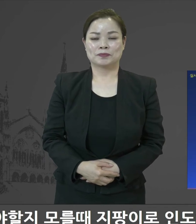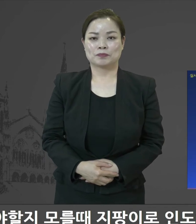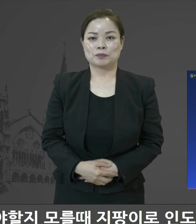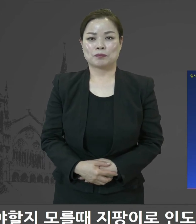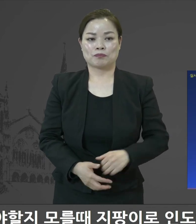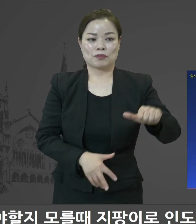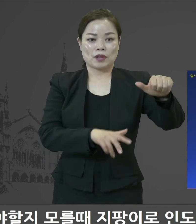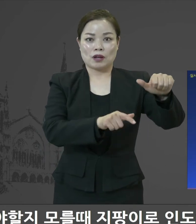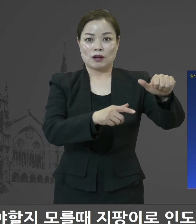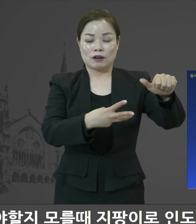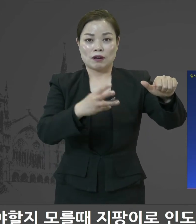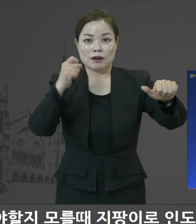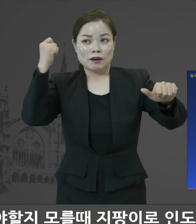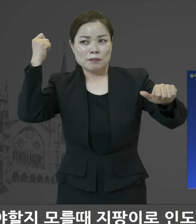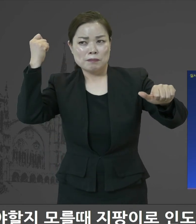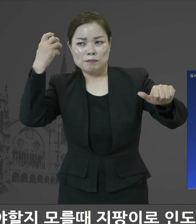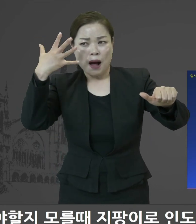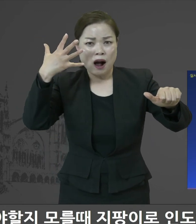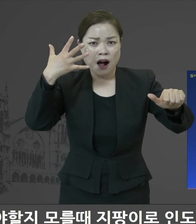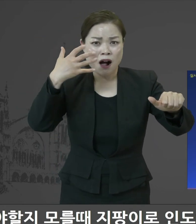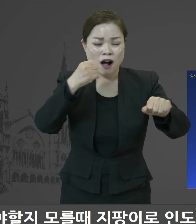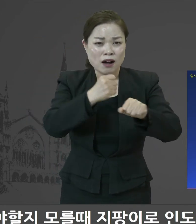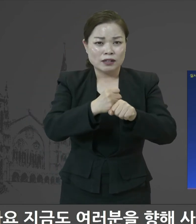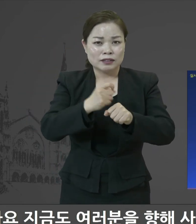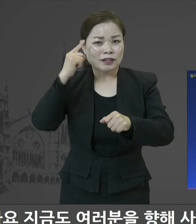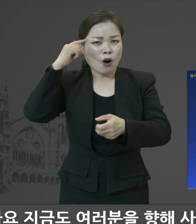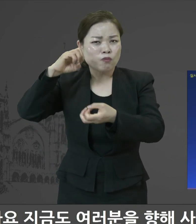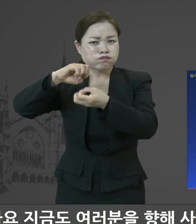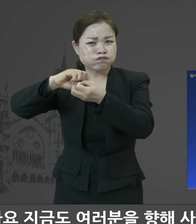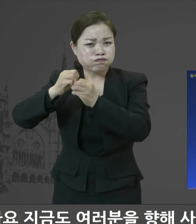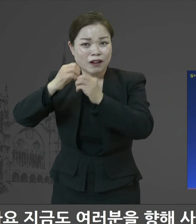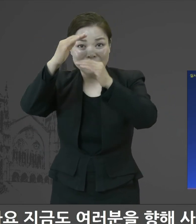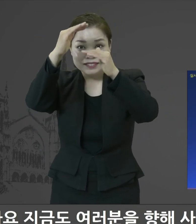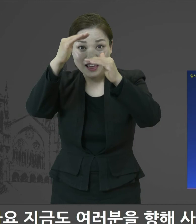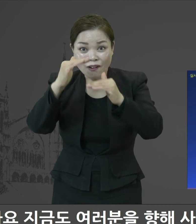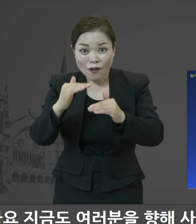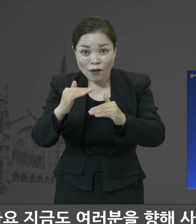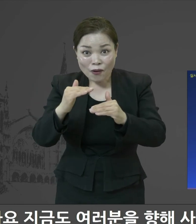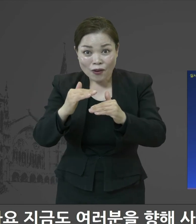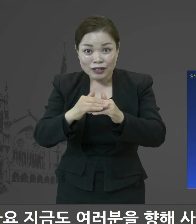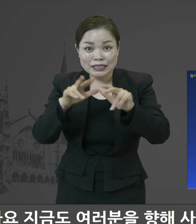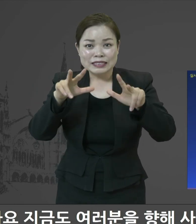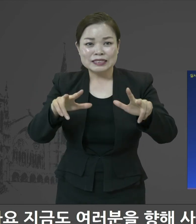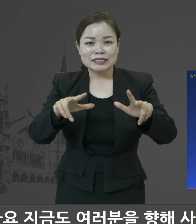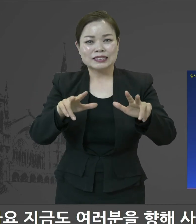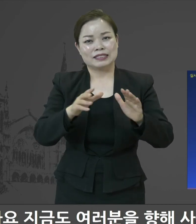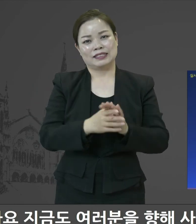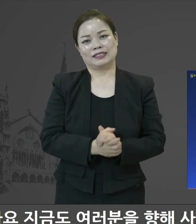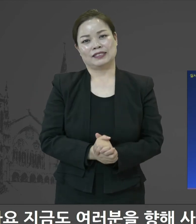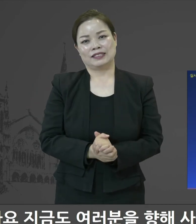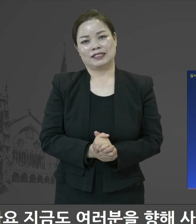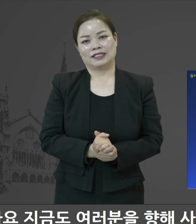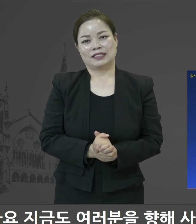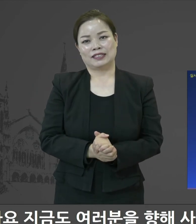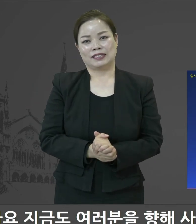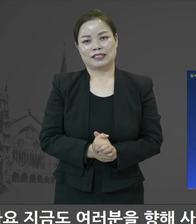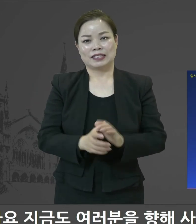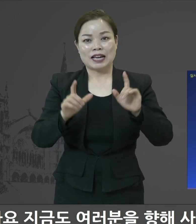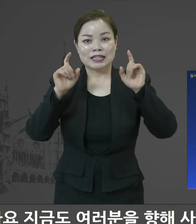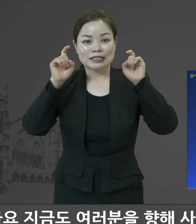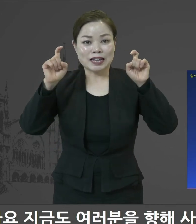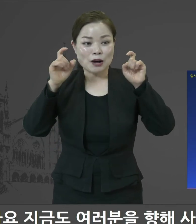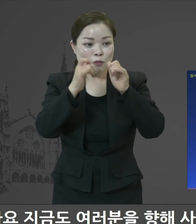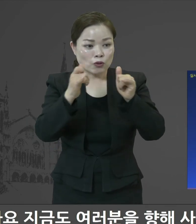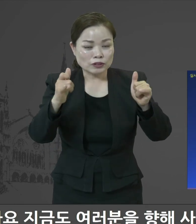5절로 가시면 갑자기 생뚱맞은 이야기가 등장합니다. 지금까지는 다윗이 양과